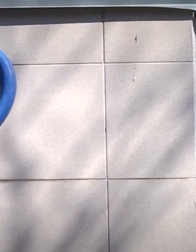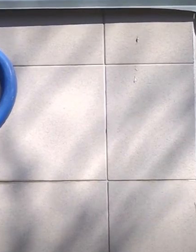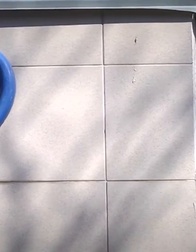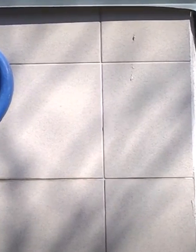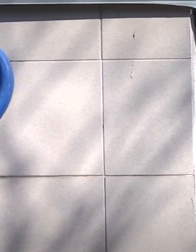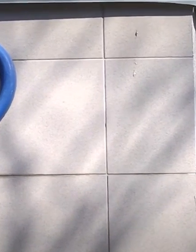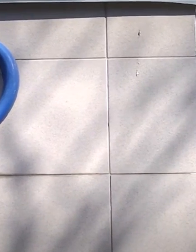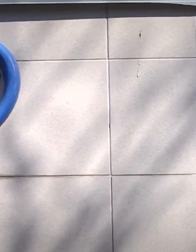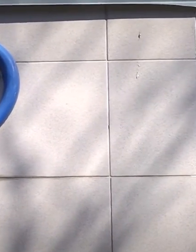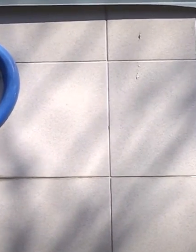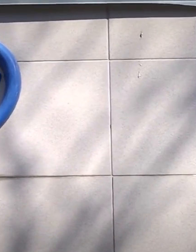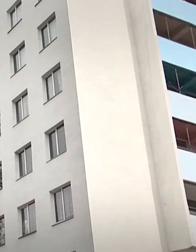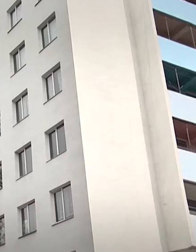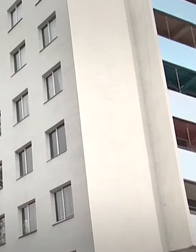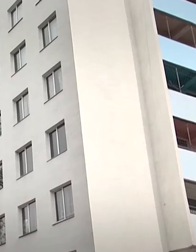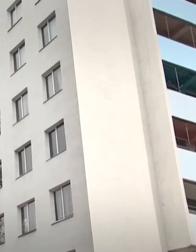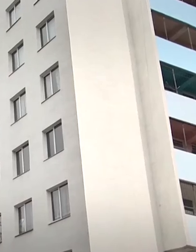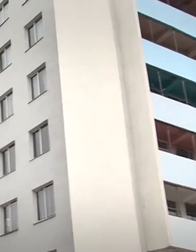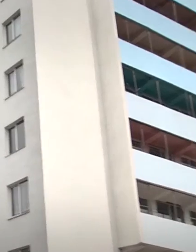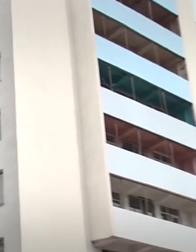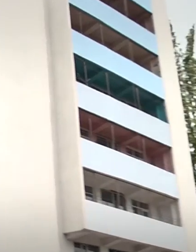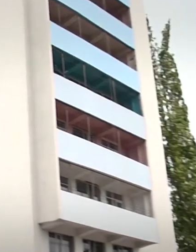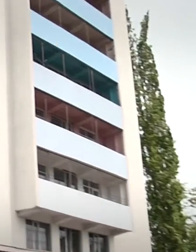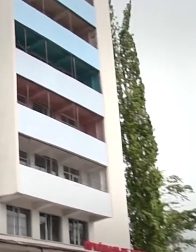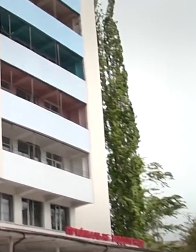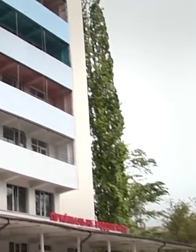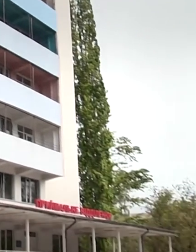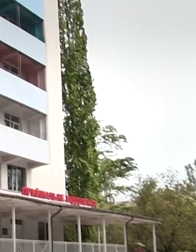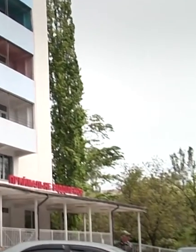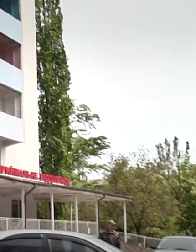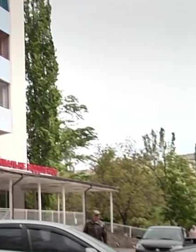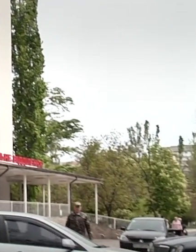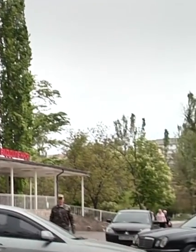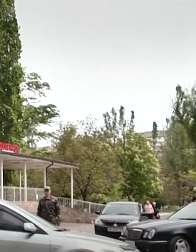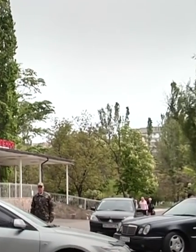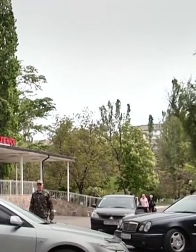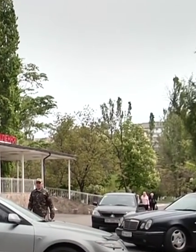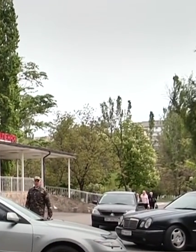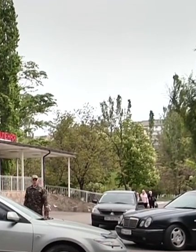немає необхідності, оскільки медична система країни витримує навантаження.